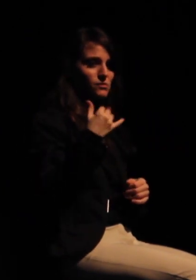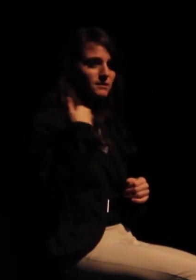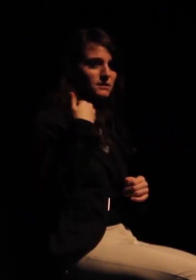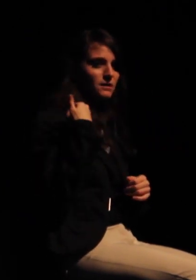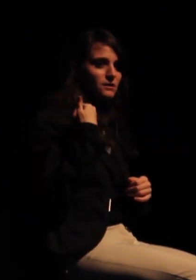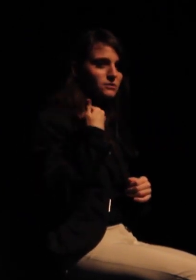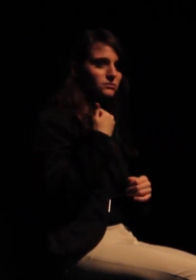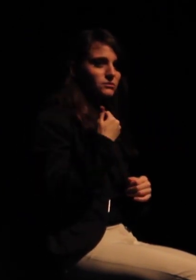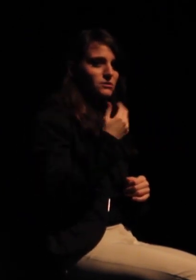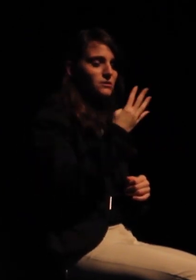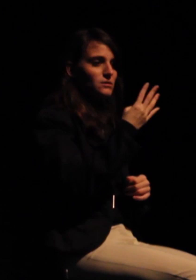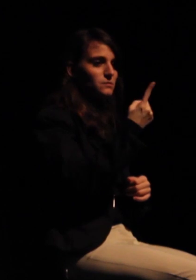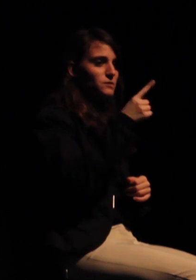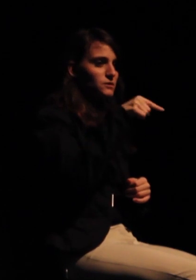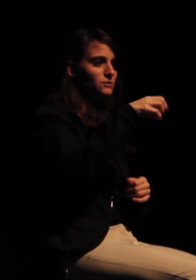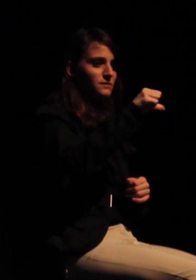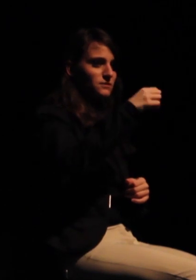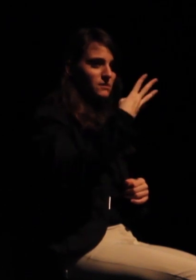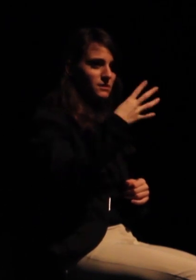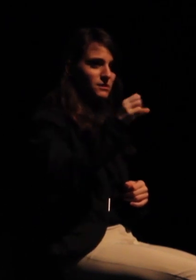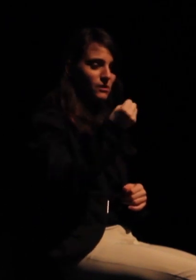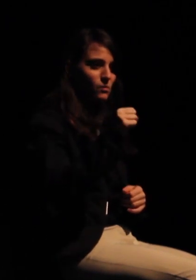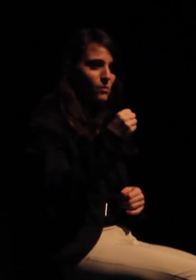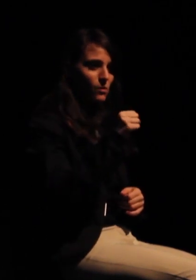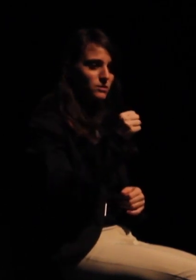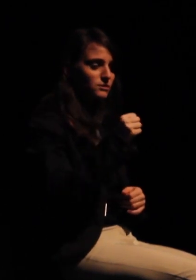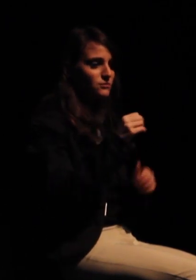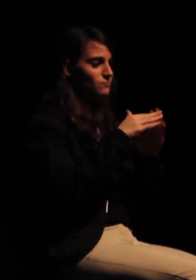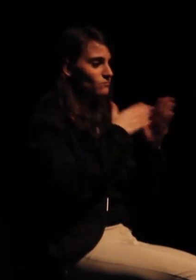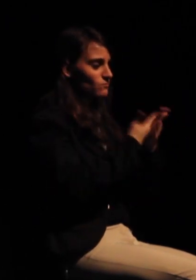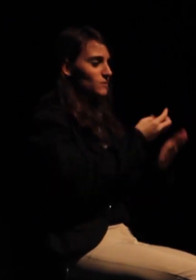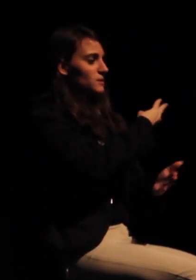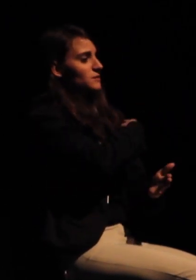tinha 6 anos, e 48, quando eu fui para o ginásio.